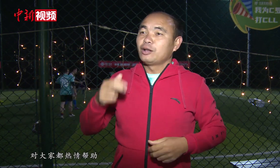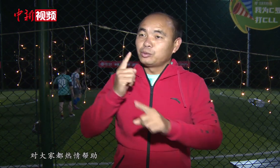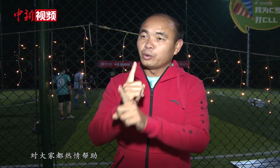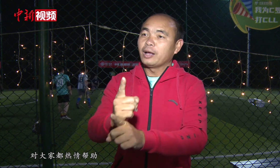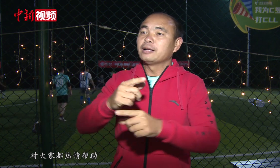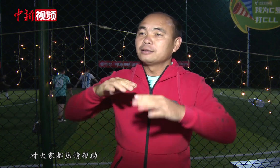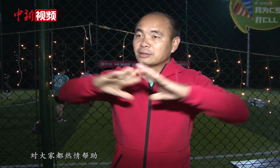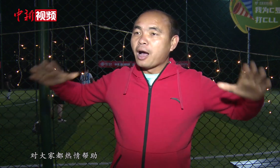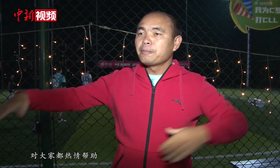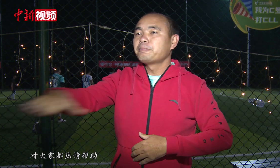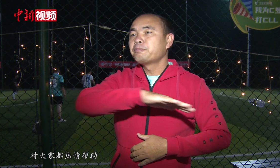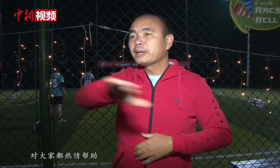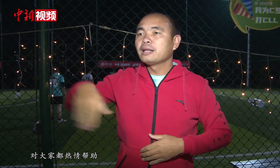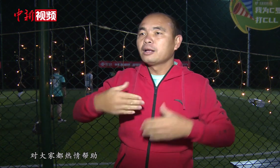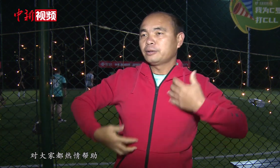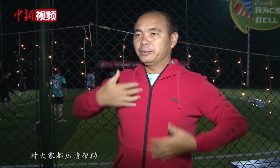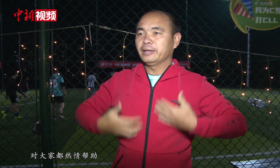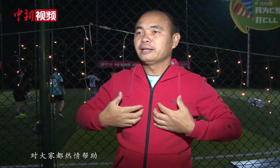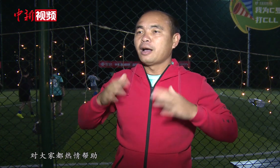对大家都热情帮助。